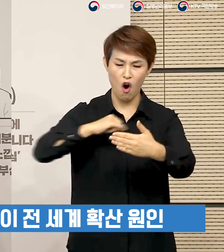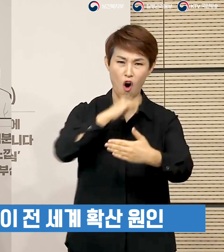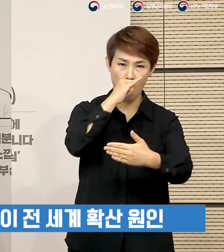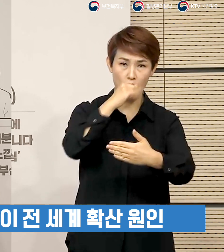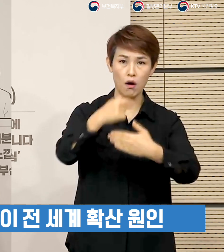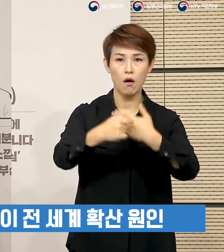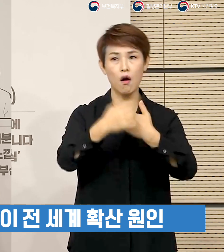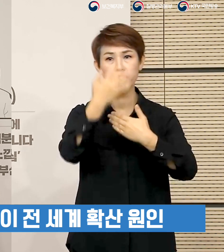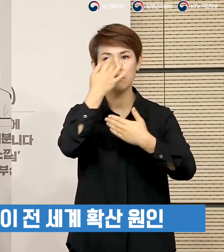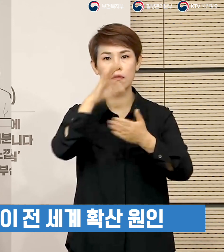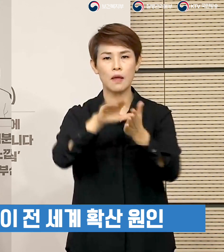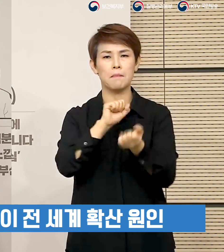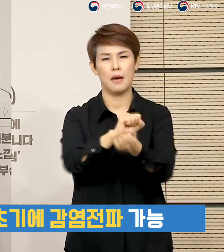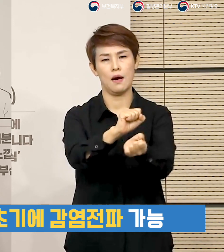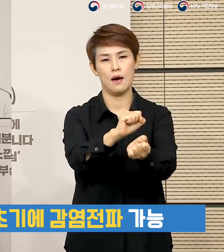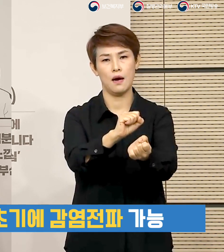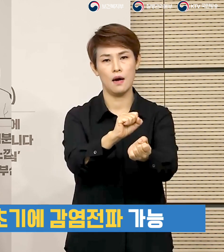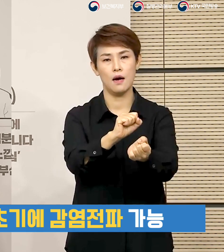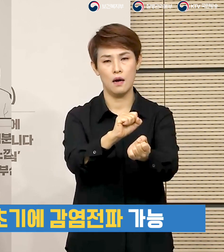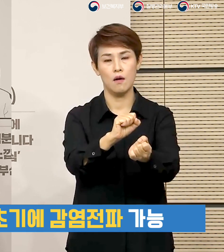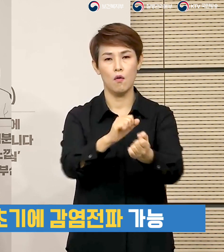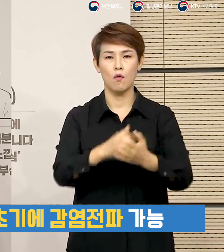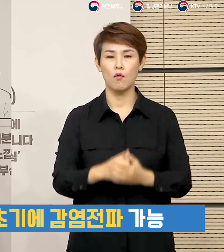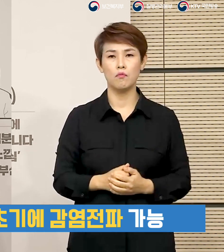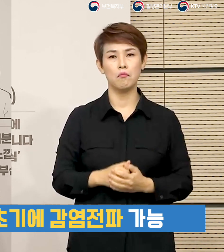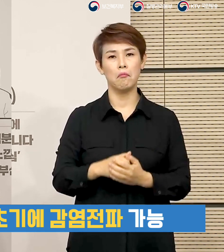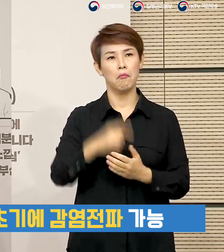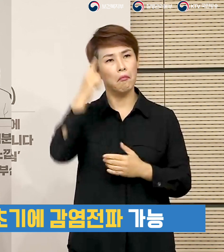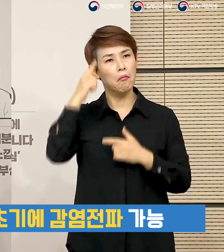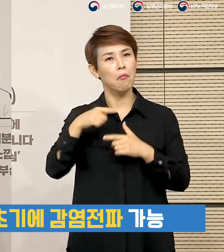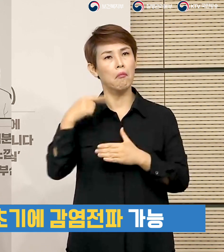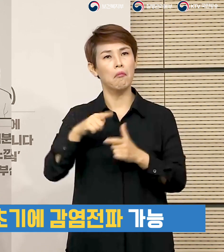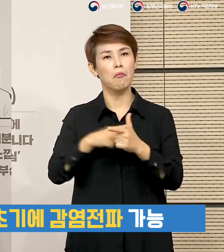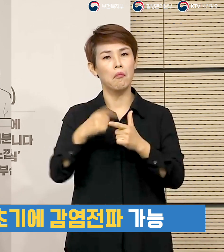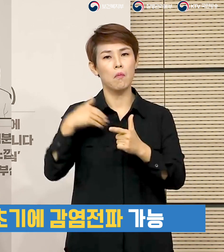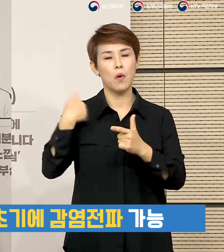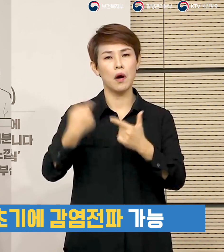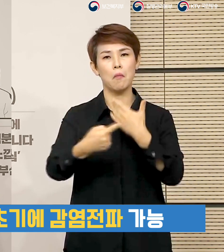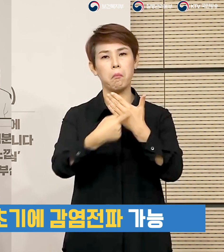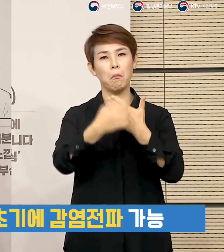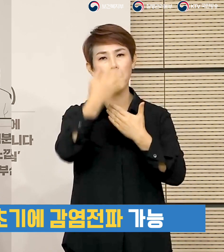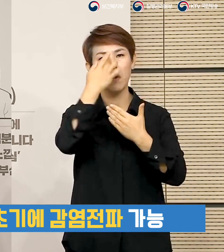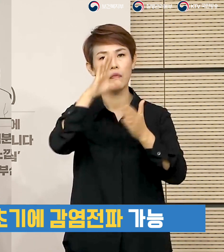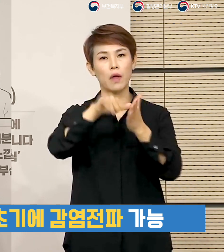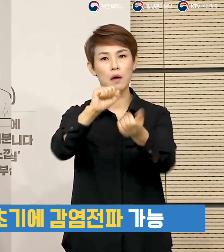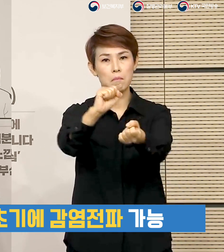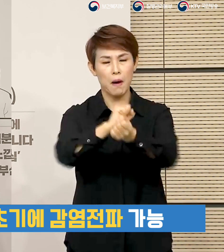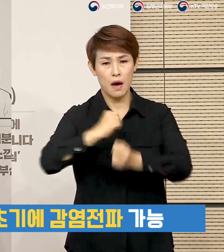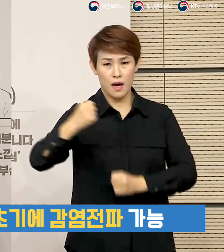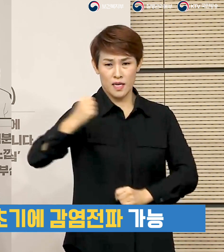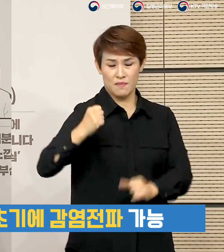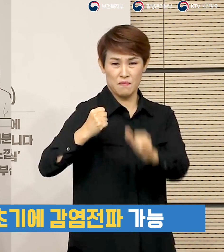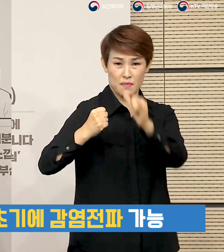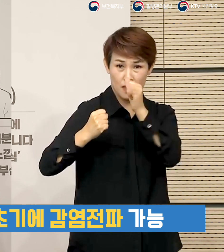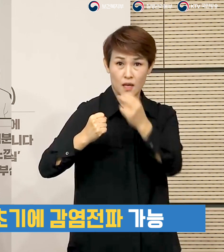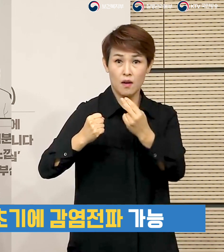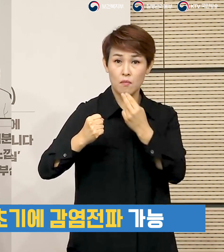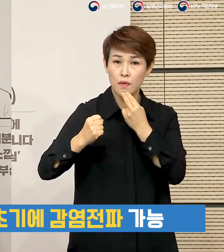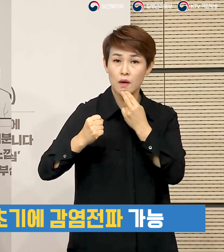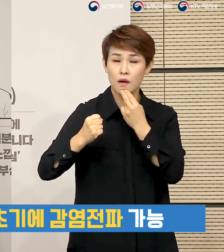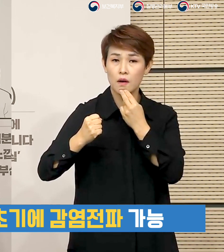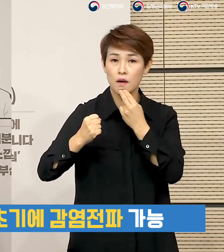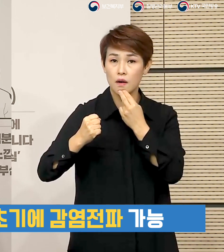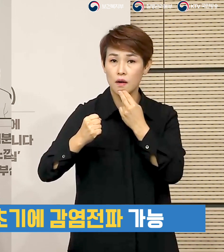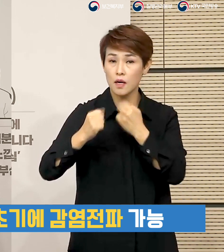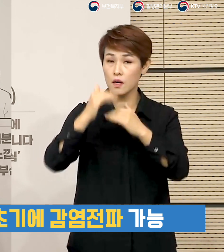초기 정상의 감염입니다. 본인도 모르게 물론 이제 무증상 시기에 감염력이 얼마만큼 높으냐라는 부분들은 뭐 여러